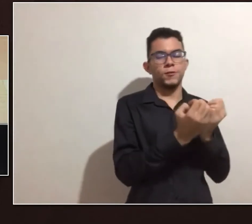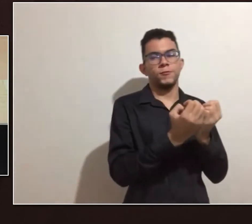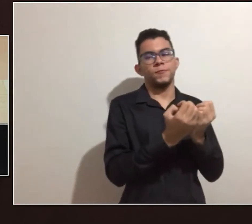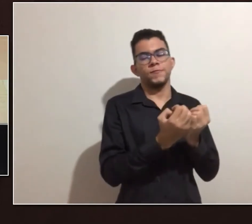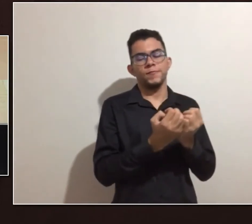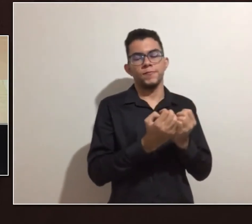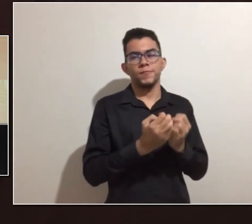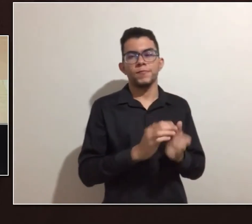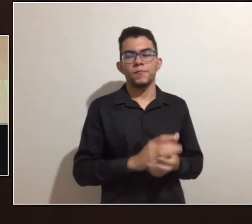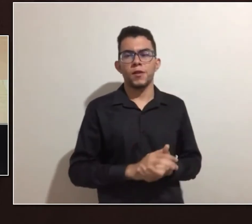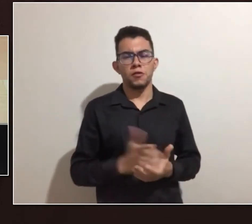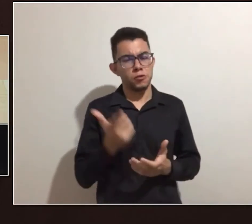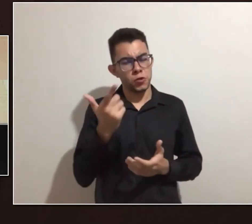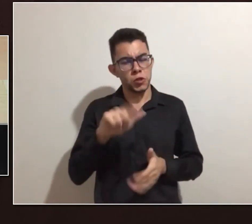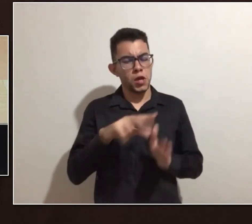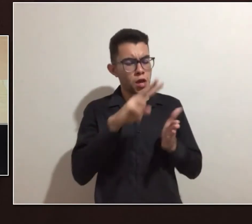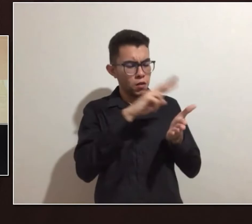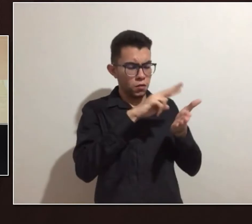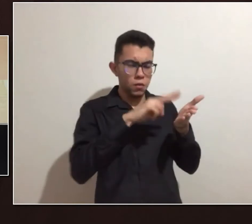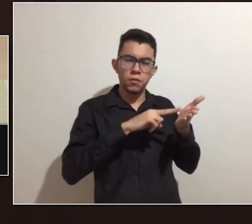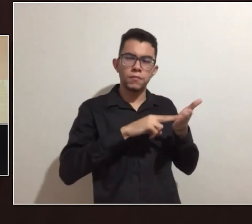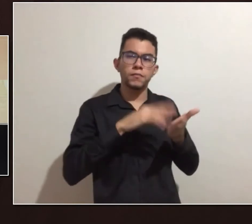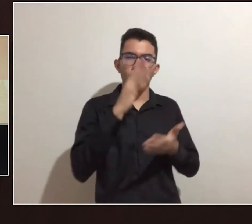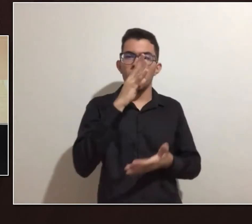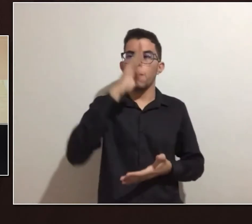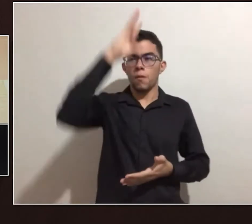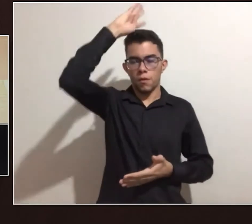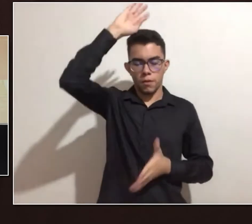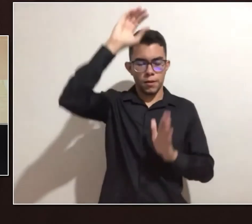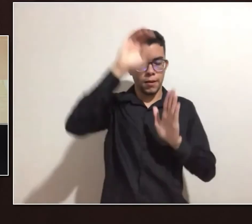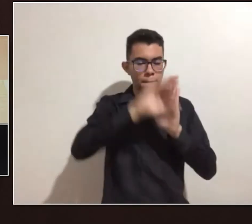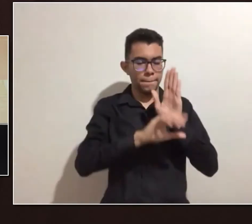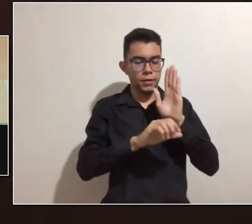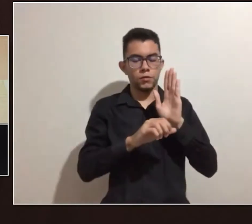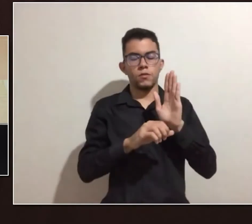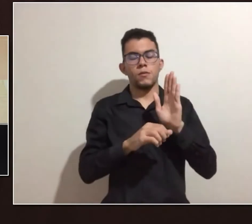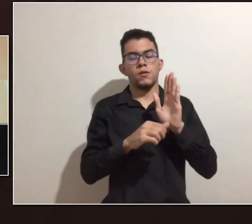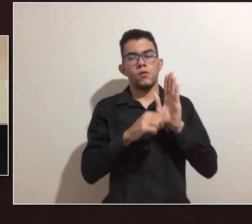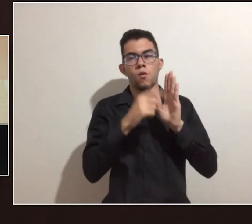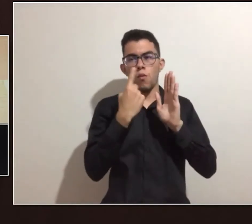de registrar, né? Romanos 1,16. Vamos lá.